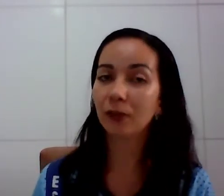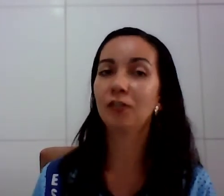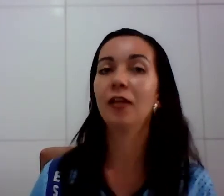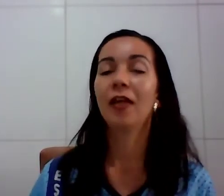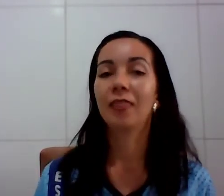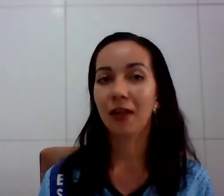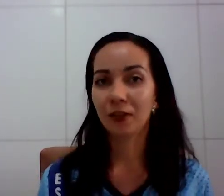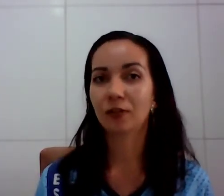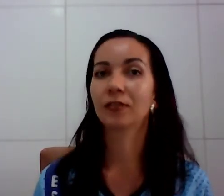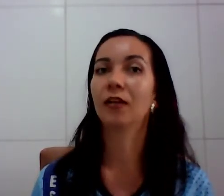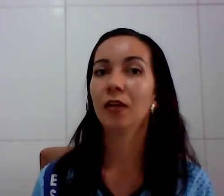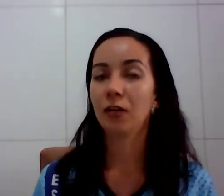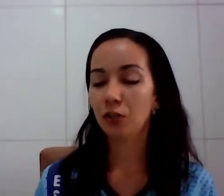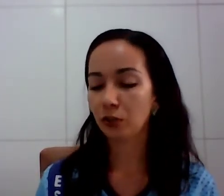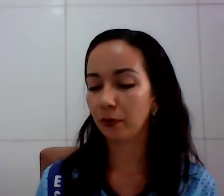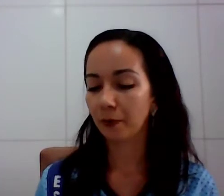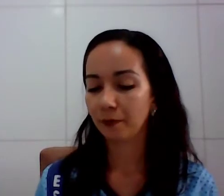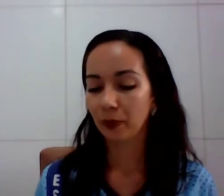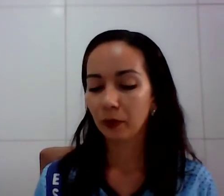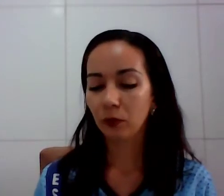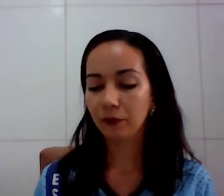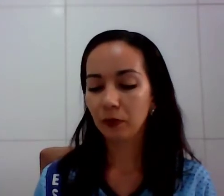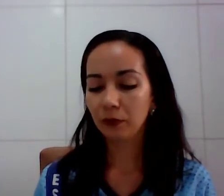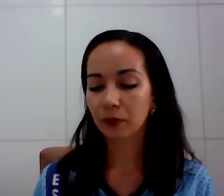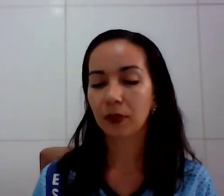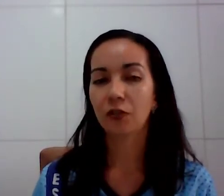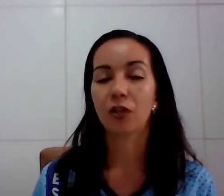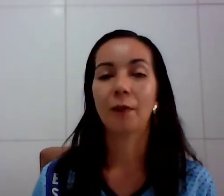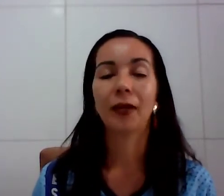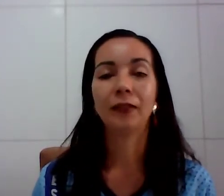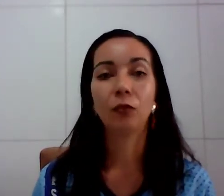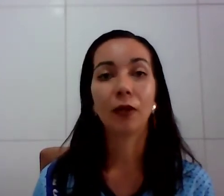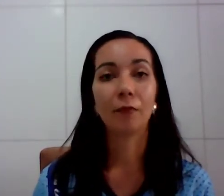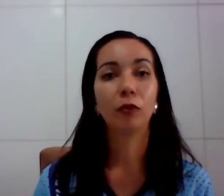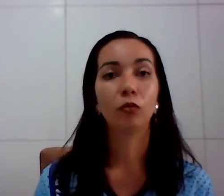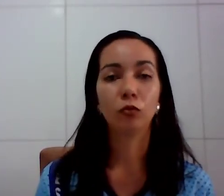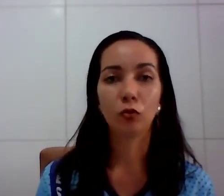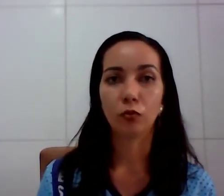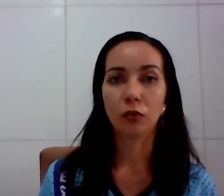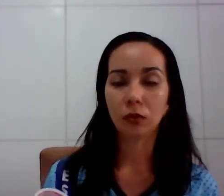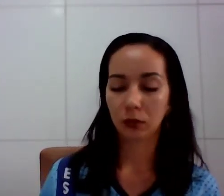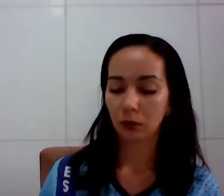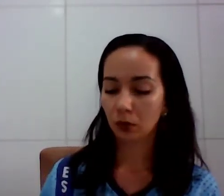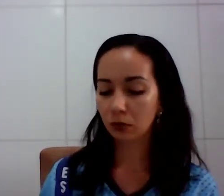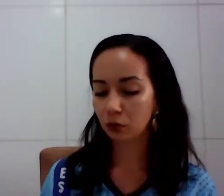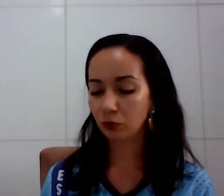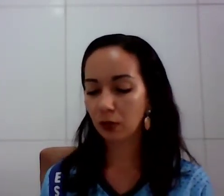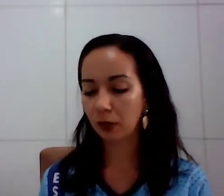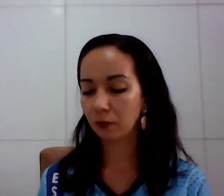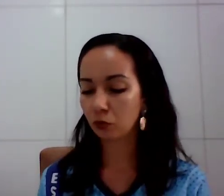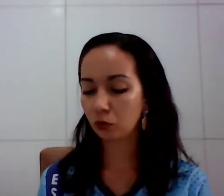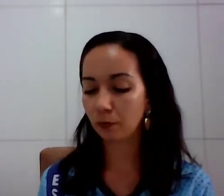faz parte da nossa história. No livrinho de vocês, a partir do capítulo 2, nós estudaremos sobre